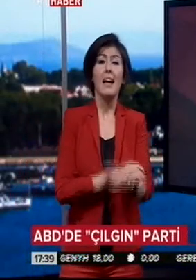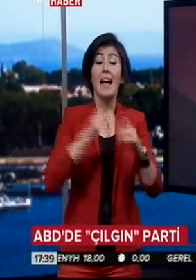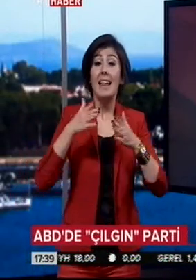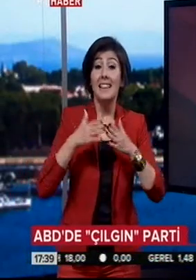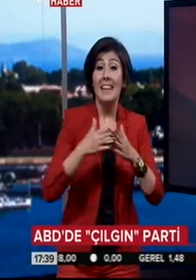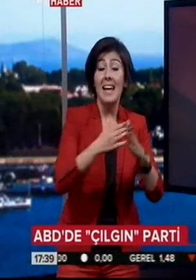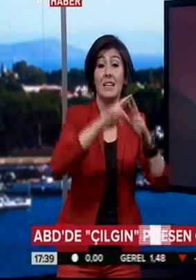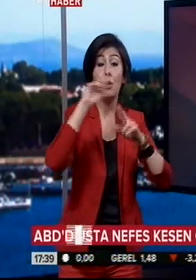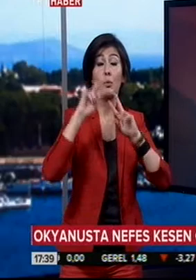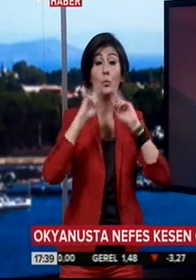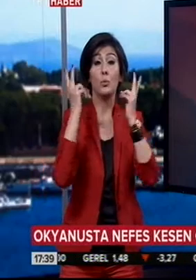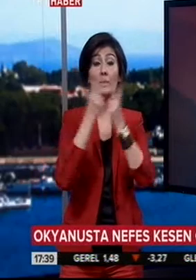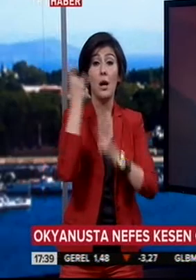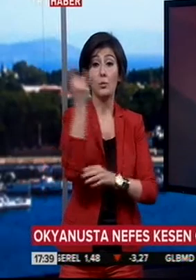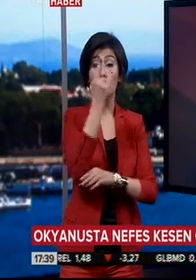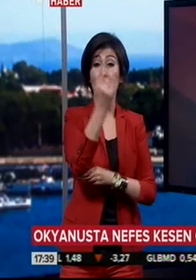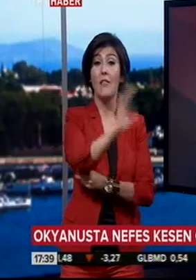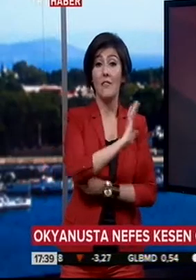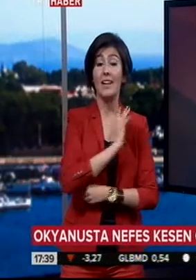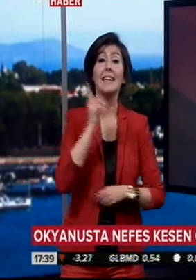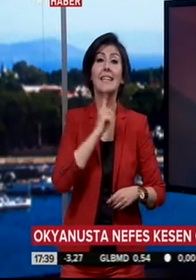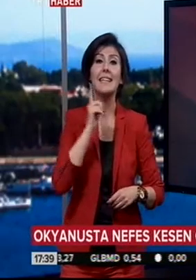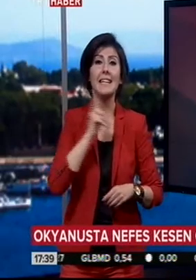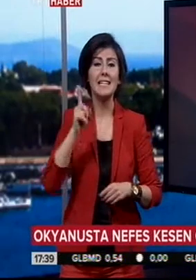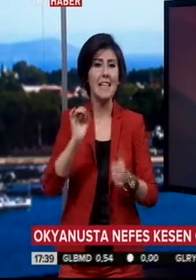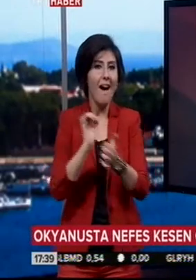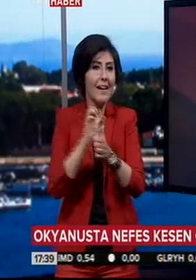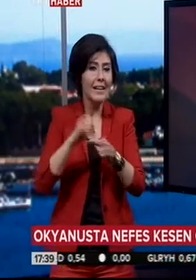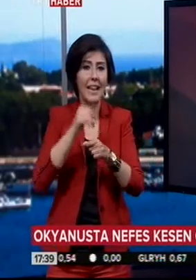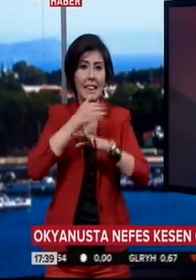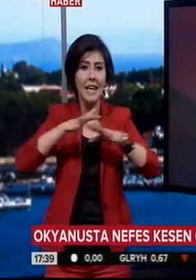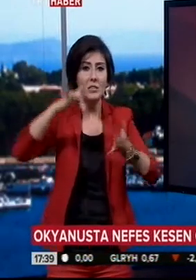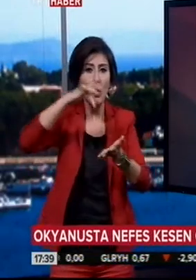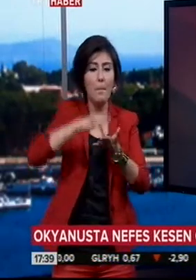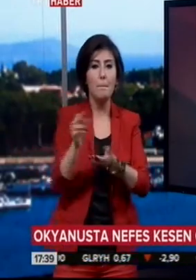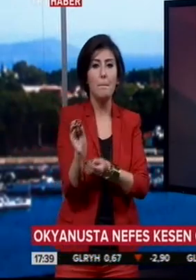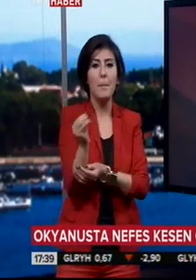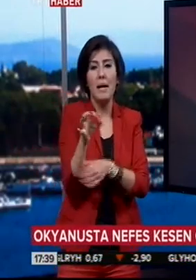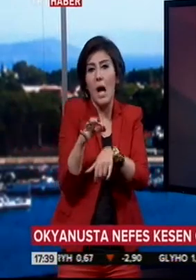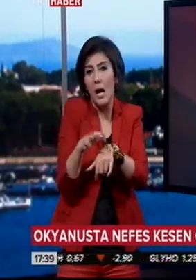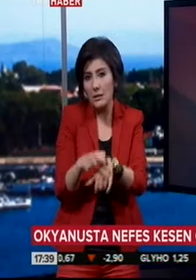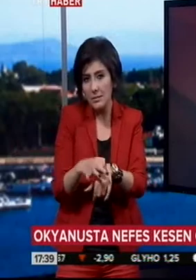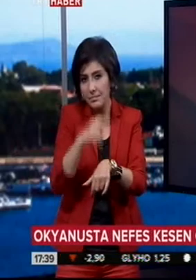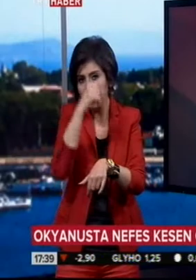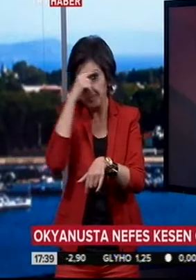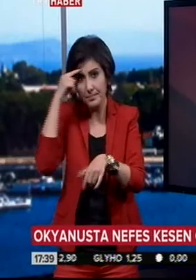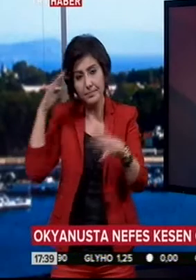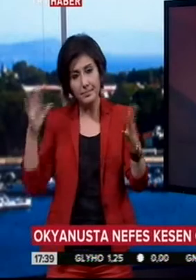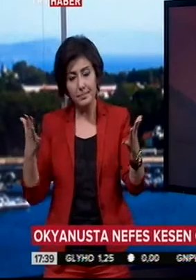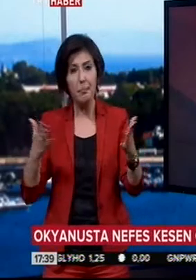Tekneyle dünya turuna çıkan İngiliz Kaufman ailesinin deniz ortasında bebekleri hastalandı ve talihsizlik bu ya,